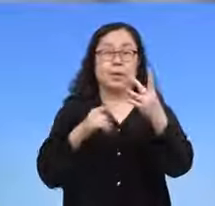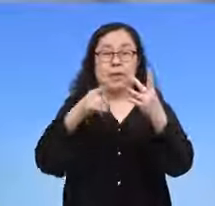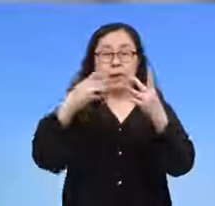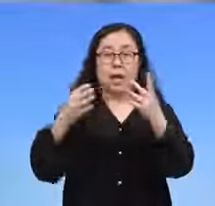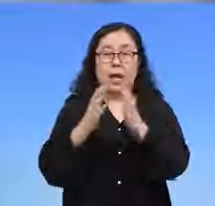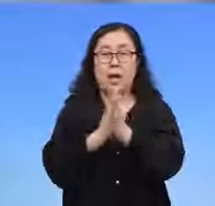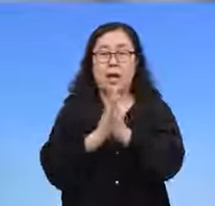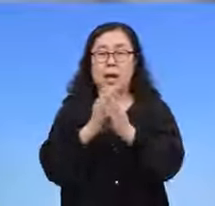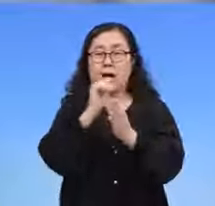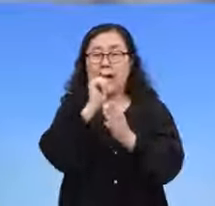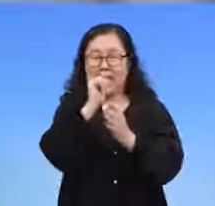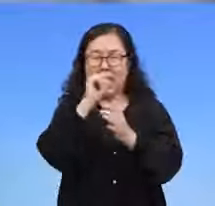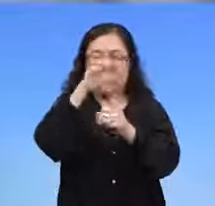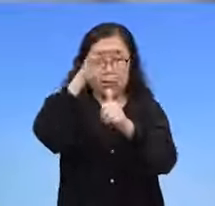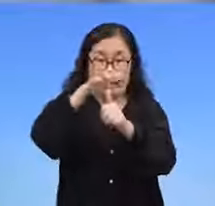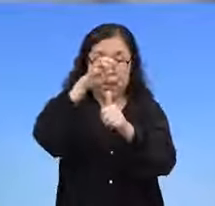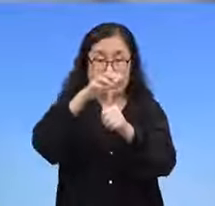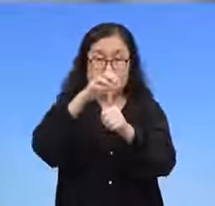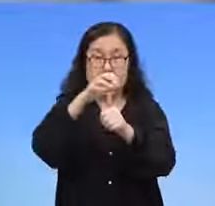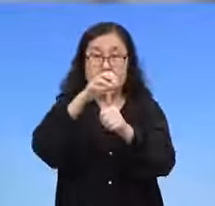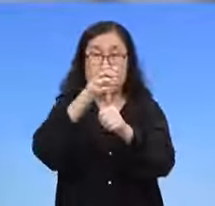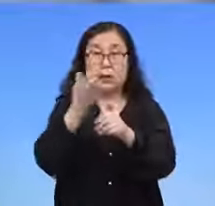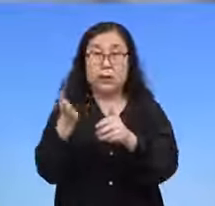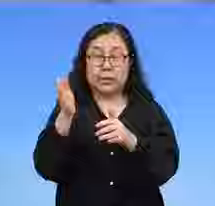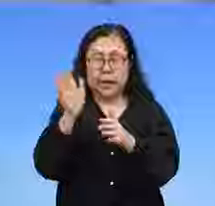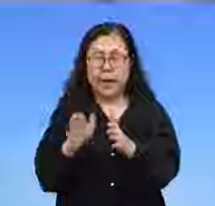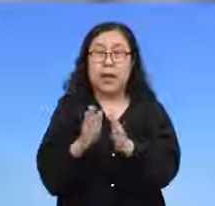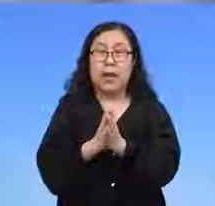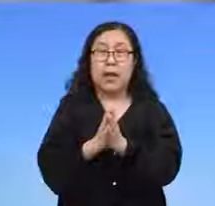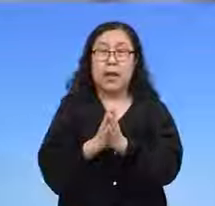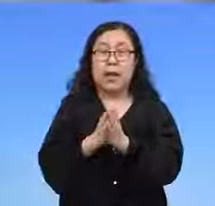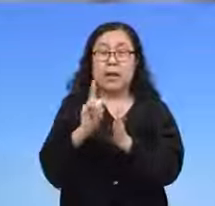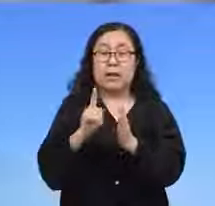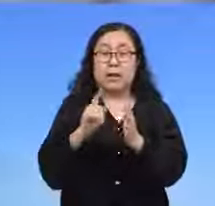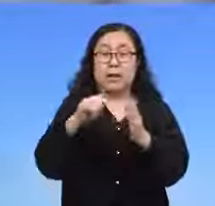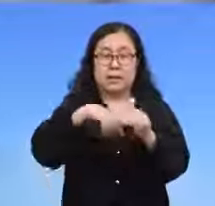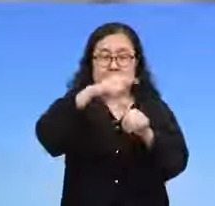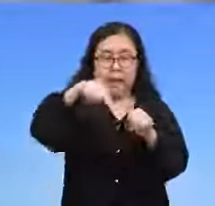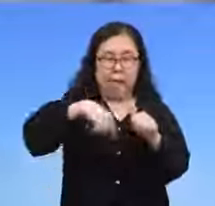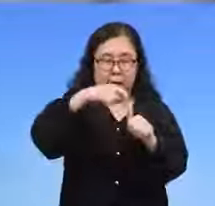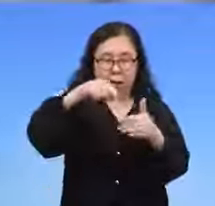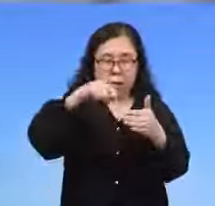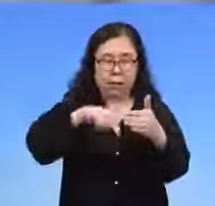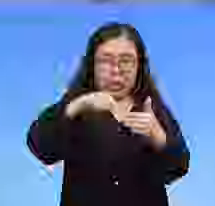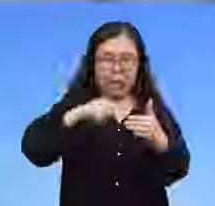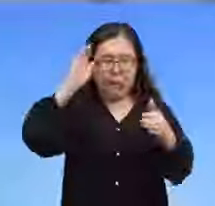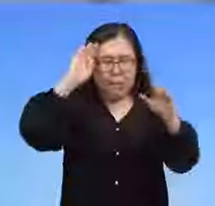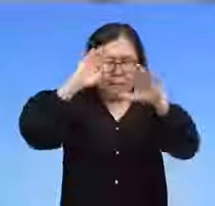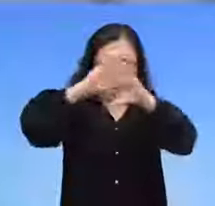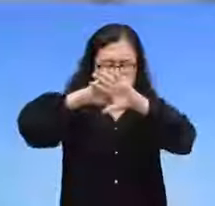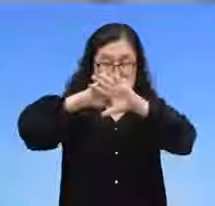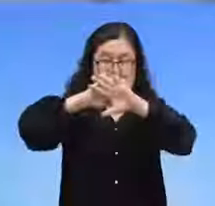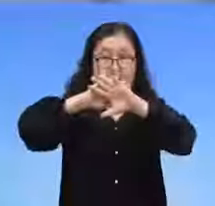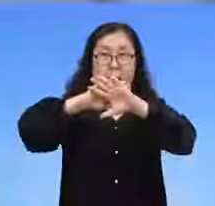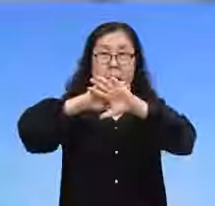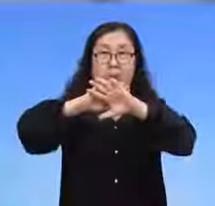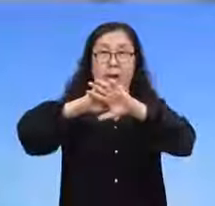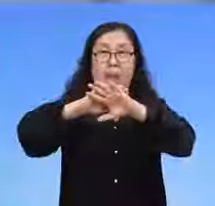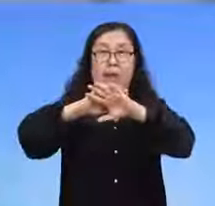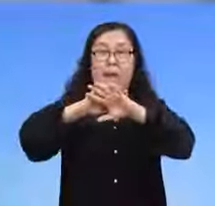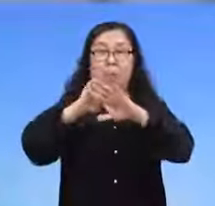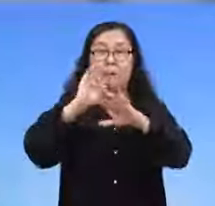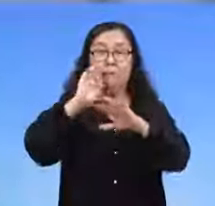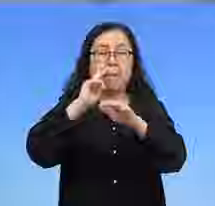지금 감옥에 갇혀 발에 착고에 든든히 채웠더니 하는 24절하고요, 그 상황의 한밤중에 바울과 실라가 기도하고